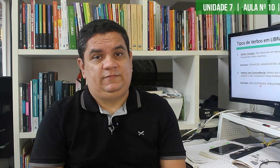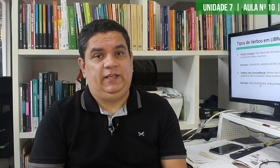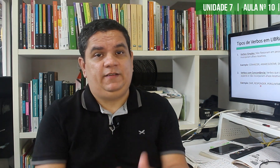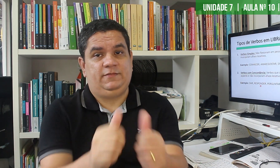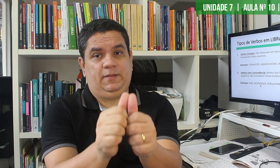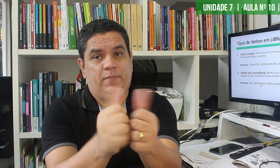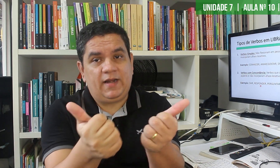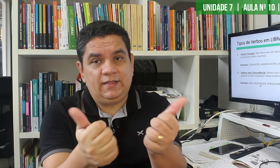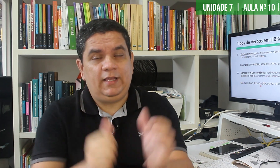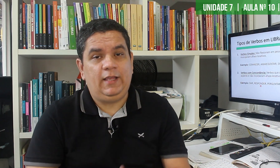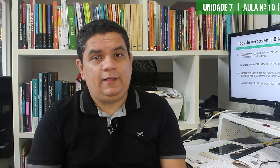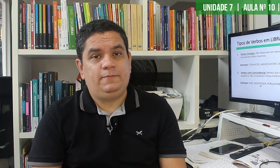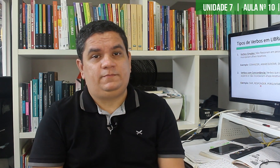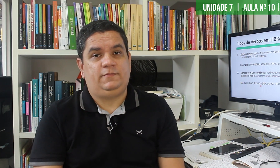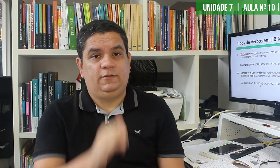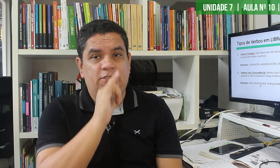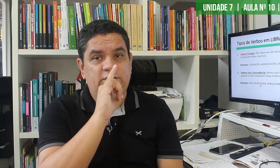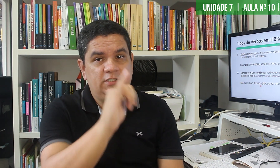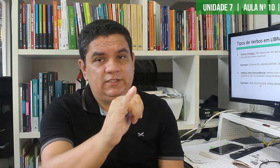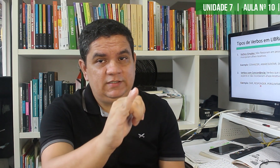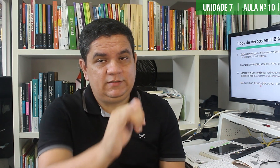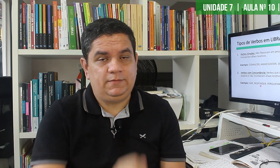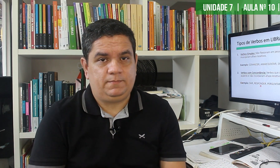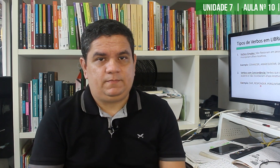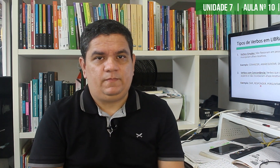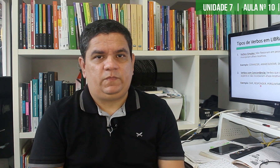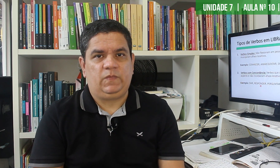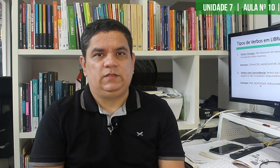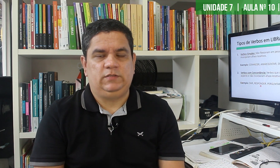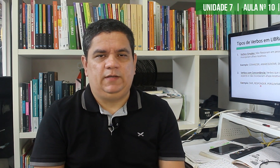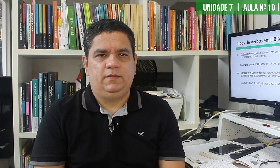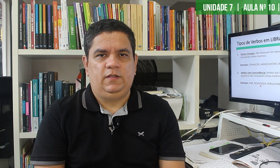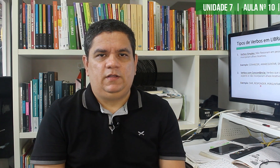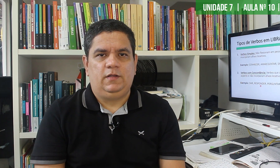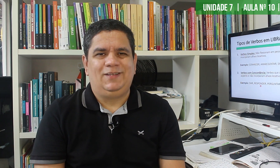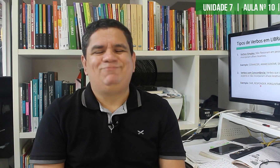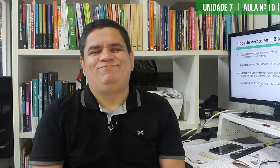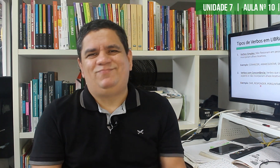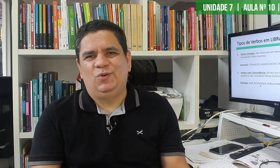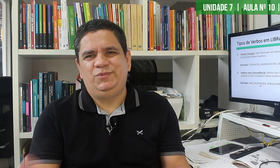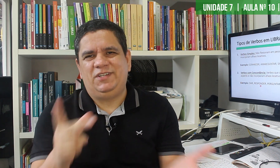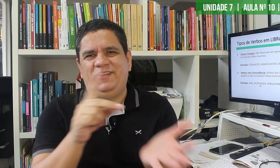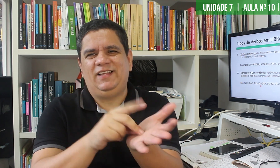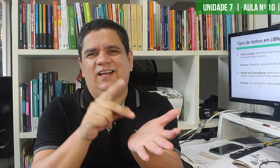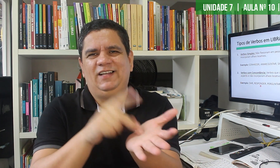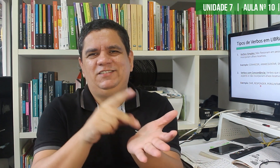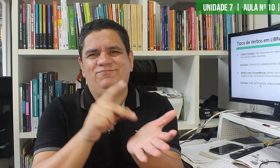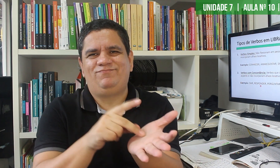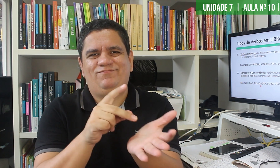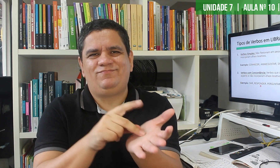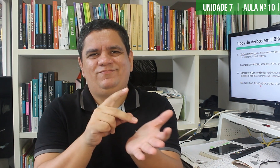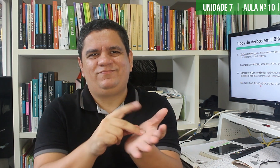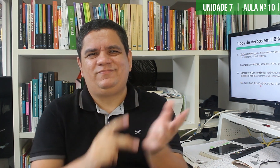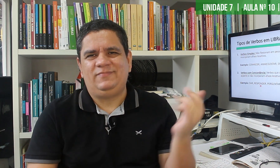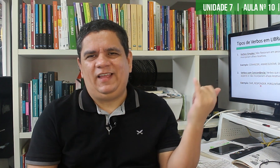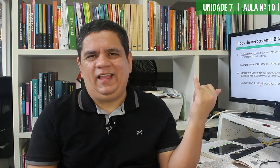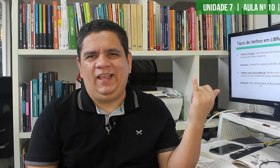né? Separa dele, eu te disse, tá? Poxa, verdade. Ela